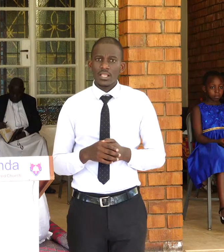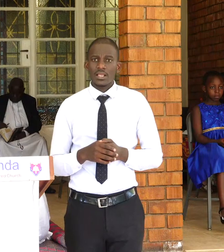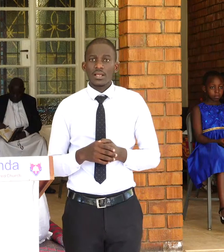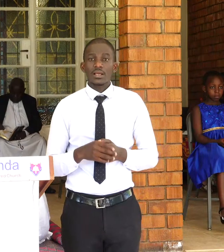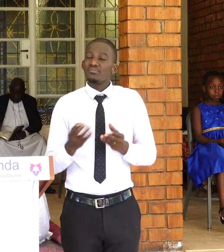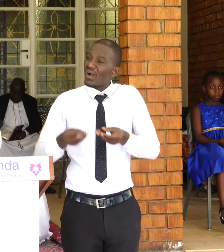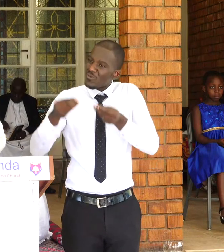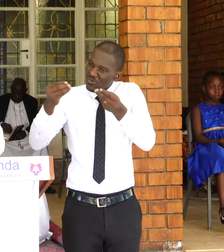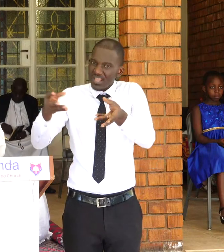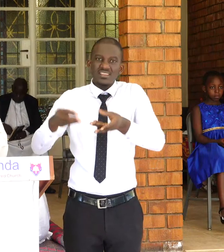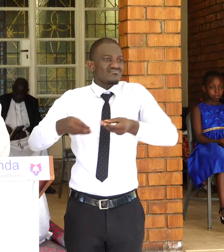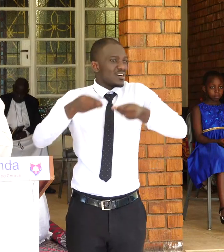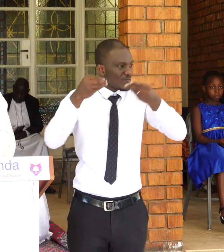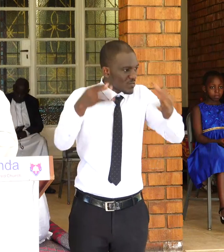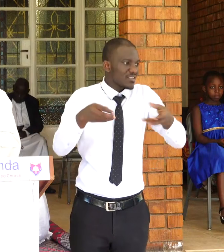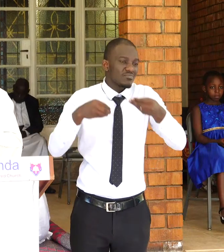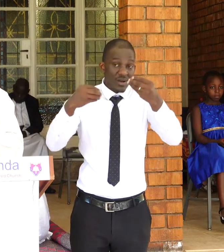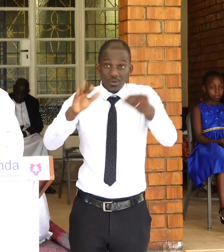bawe bagabire